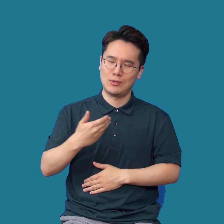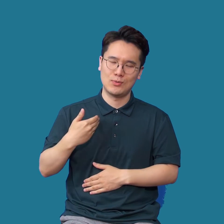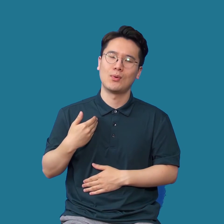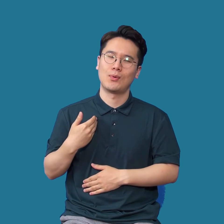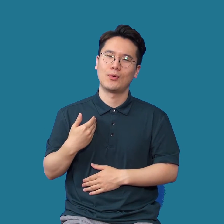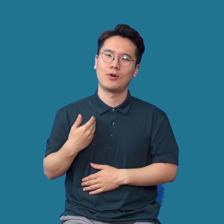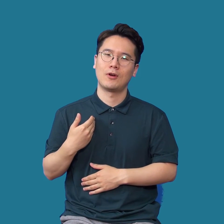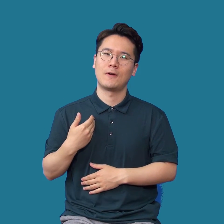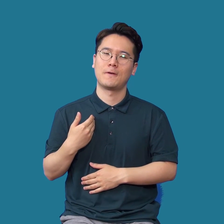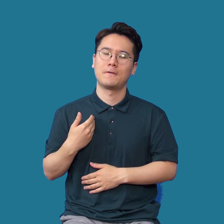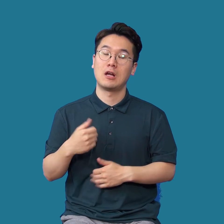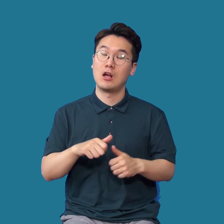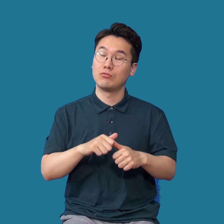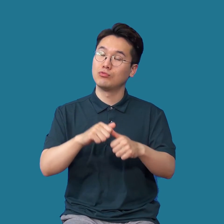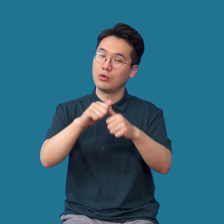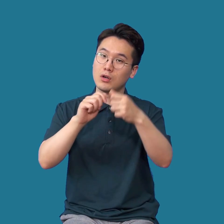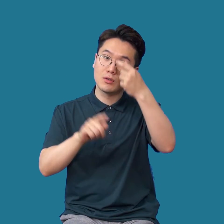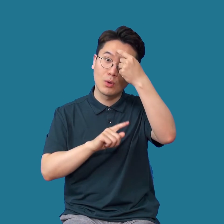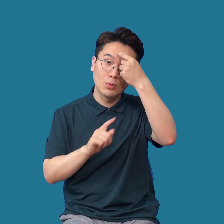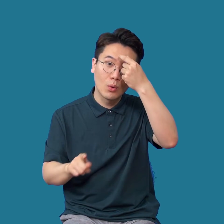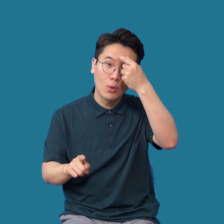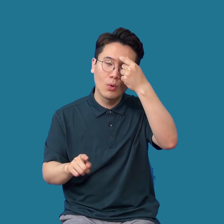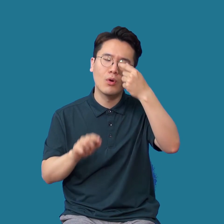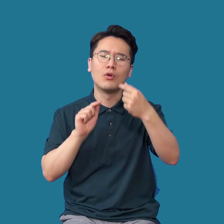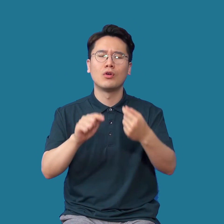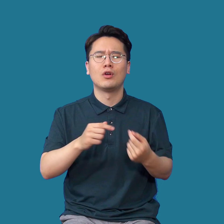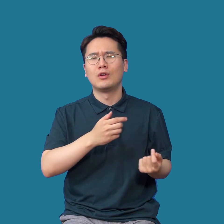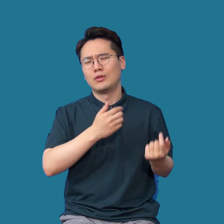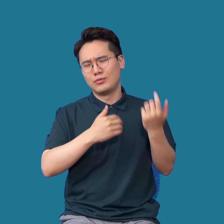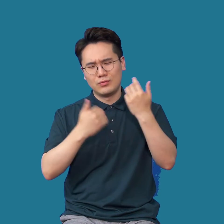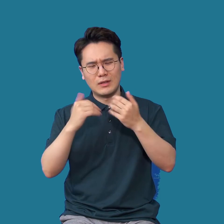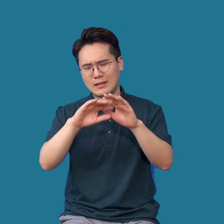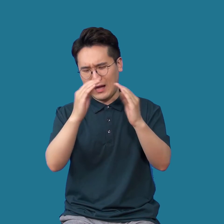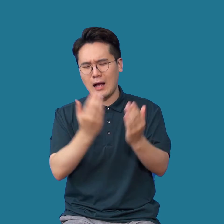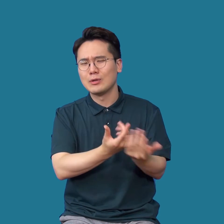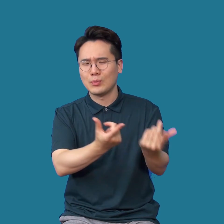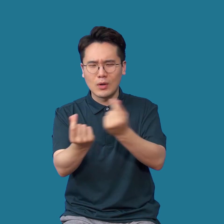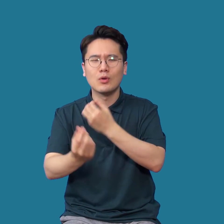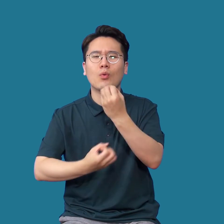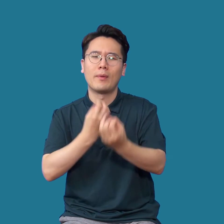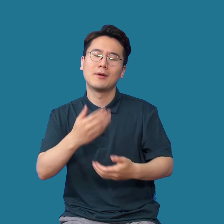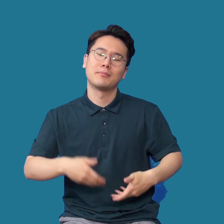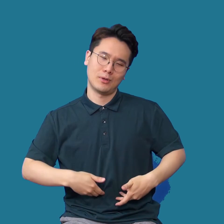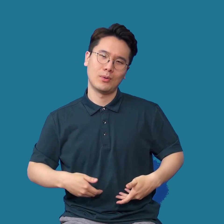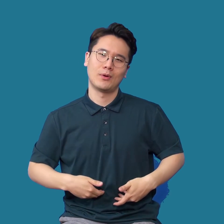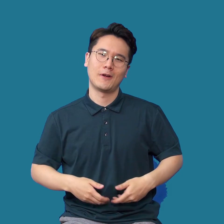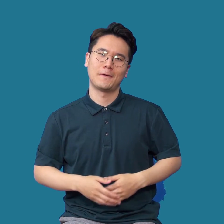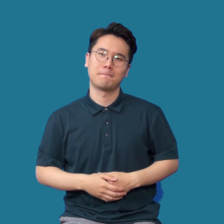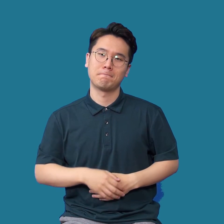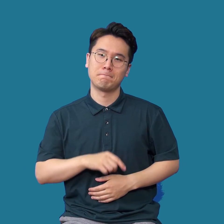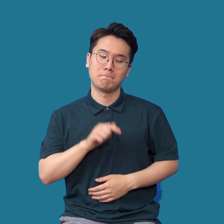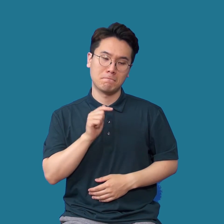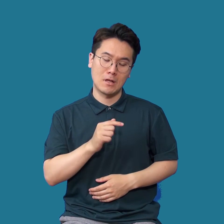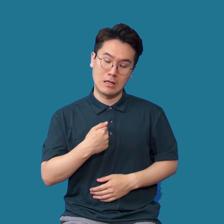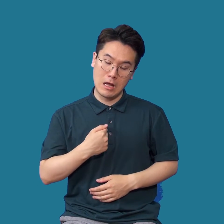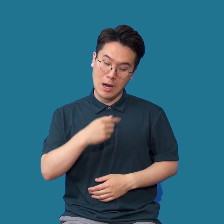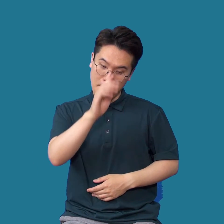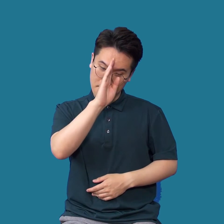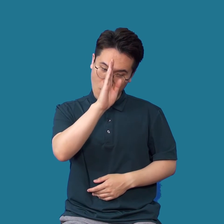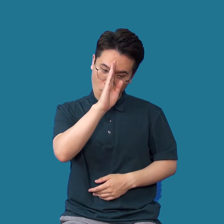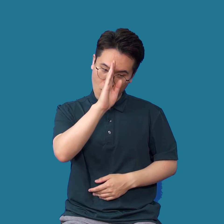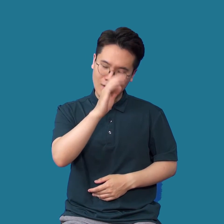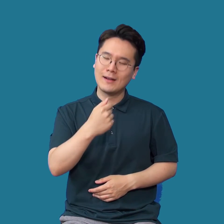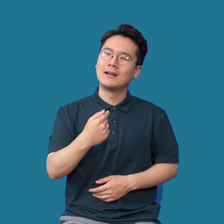구원받은 성도라면 누구나 그렇게 외칠 수 있어야 합니다. 이 병도 나를 천국으로 데려가 주기 위해서